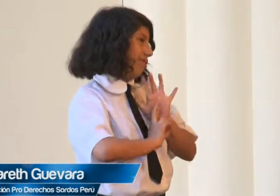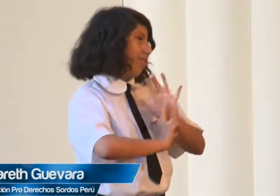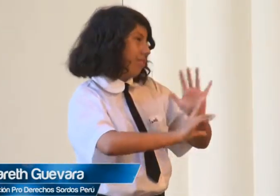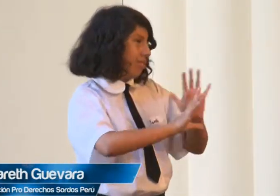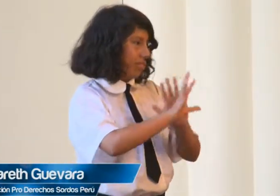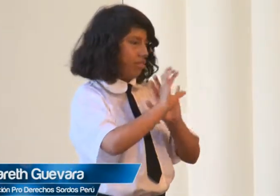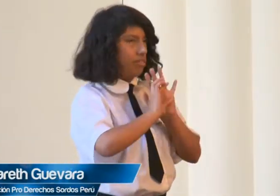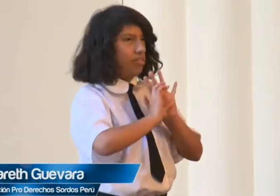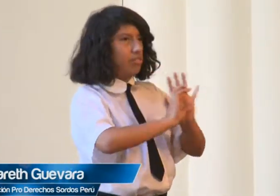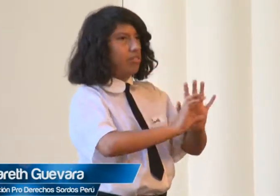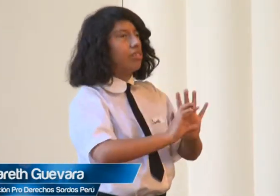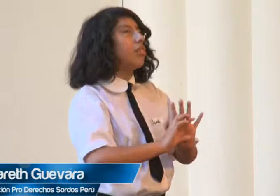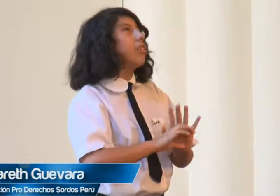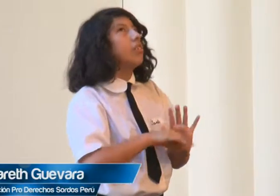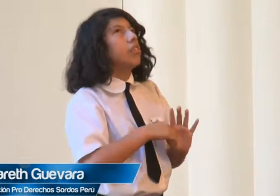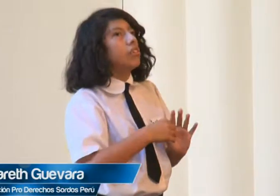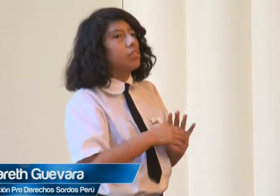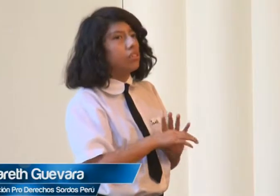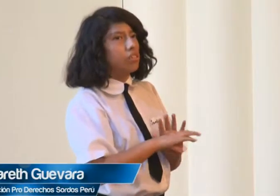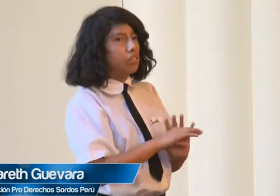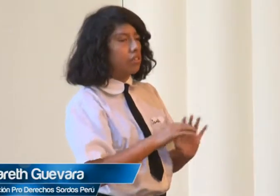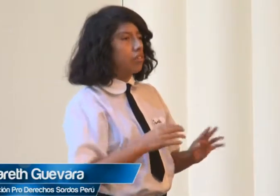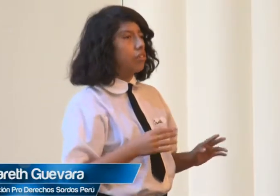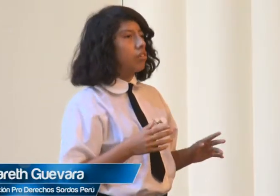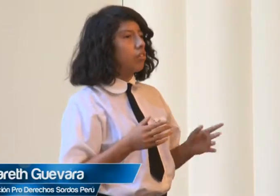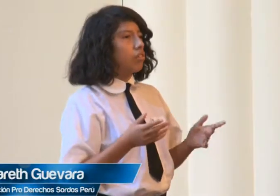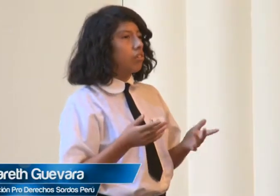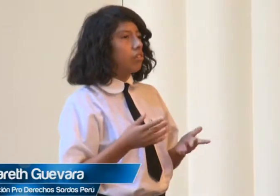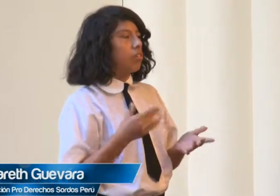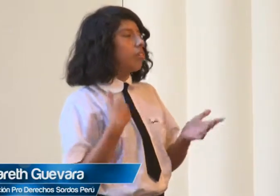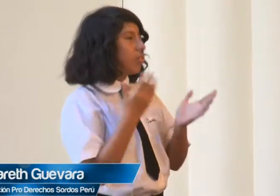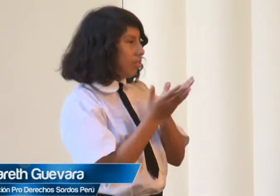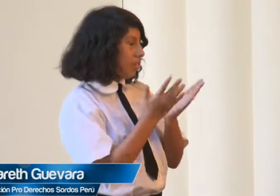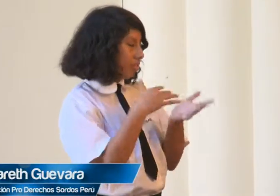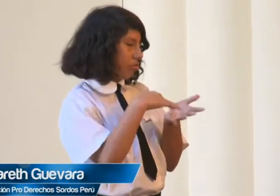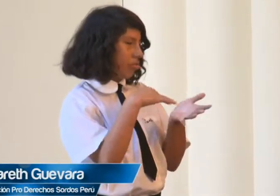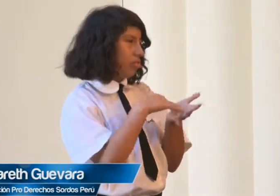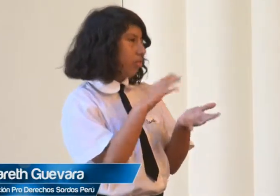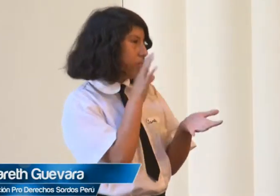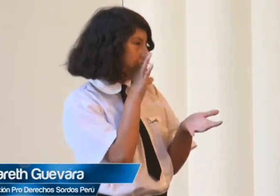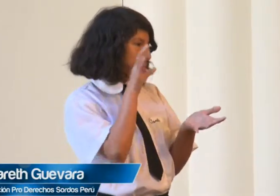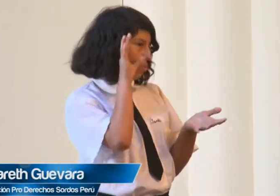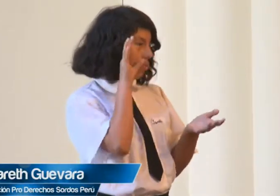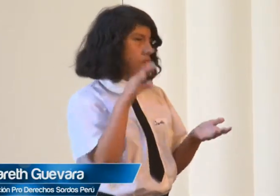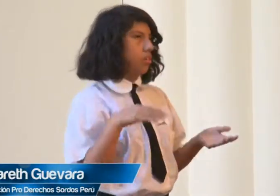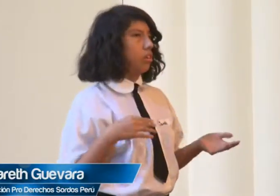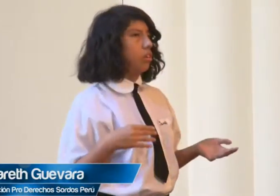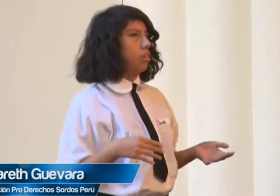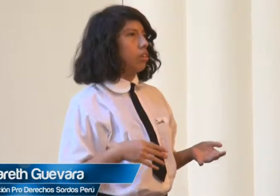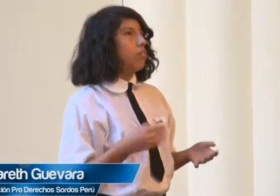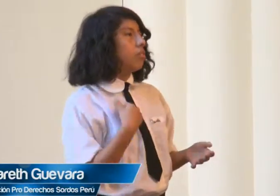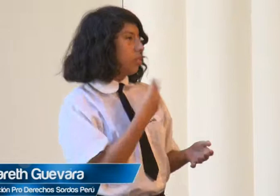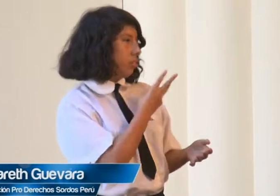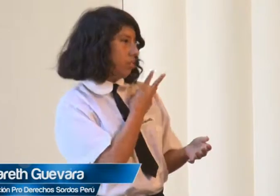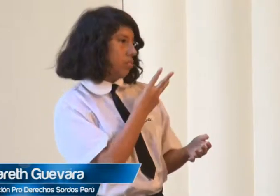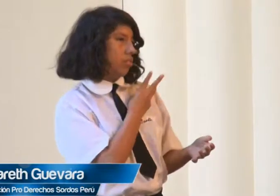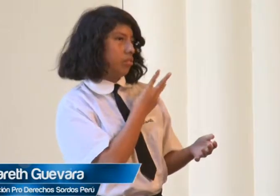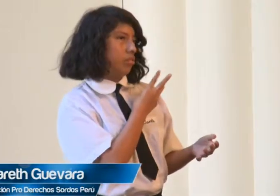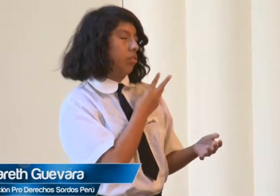también soy parte de la fundación y también estudió en el colegio beethoven en sexto